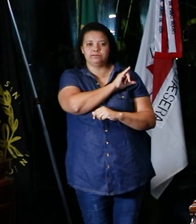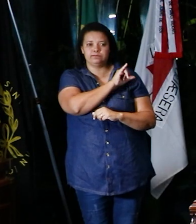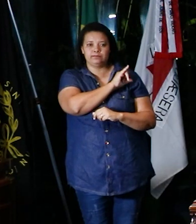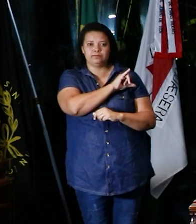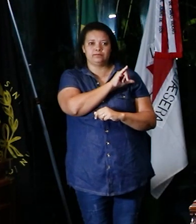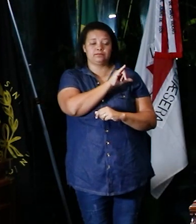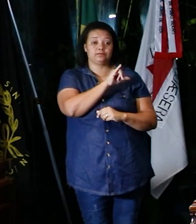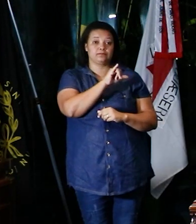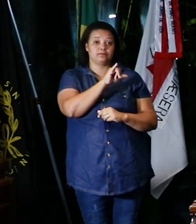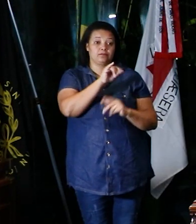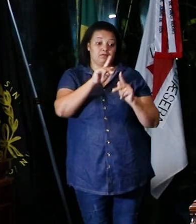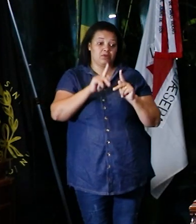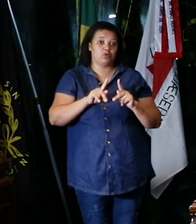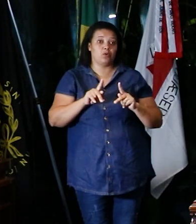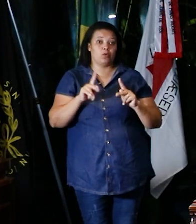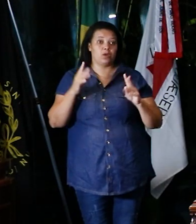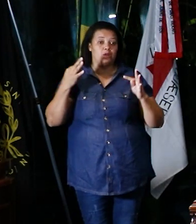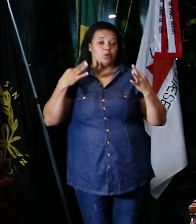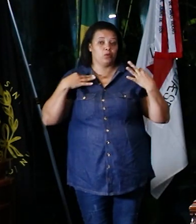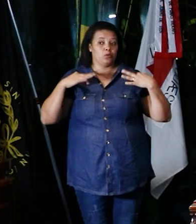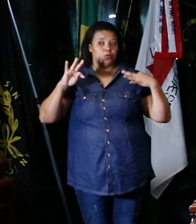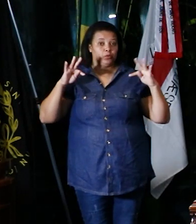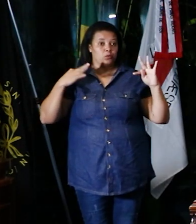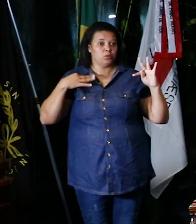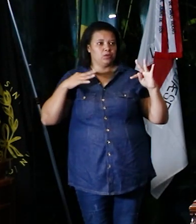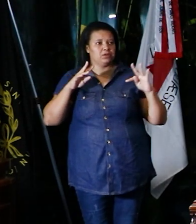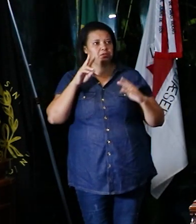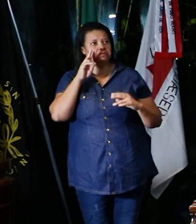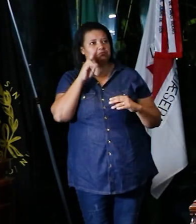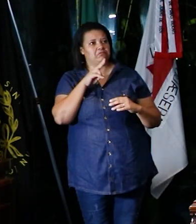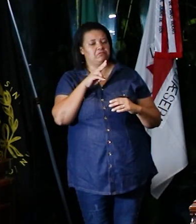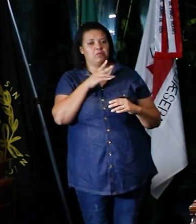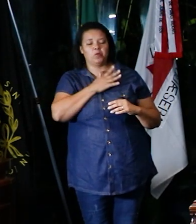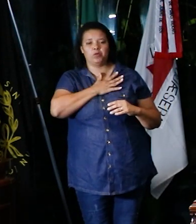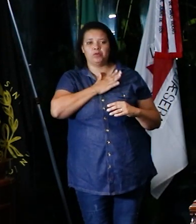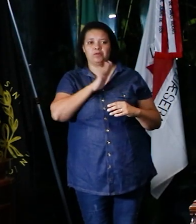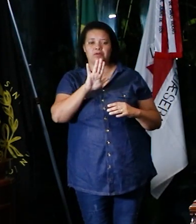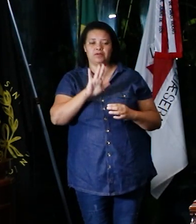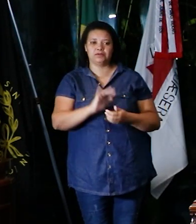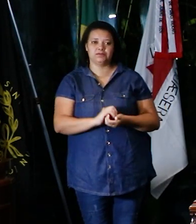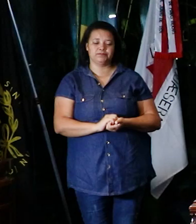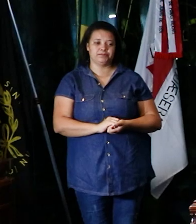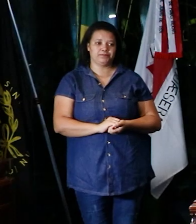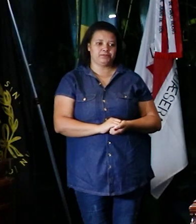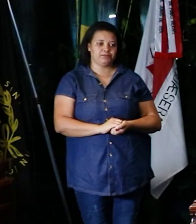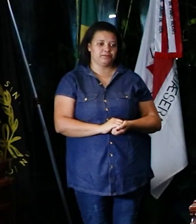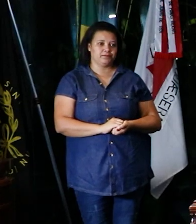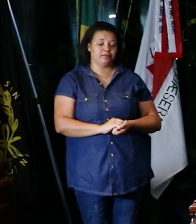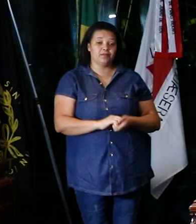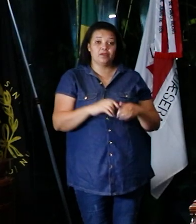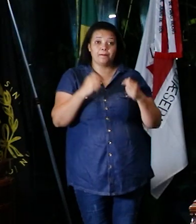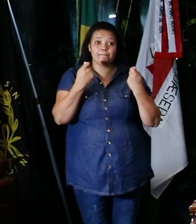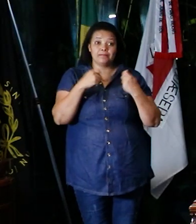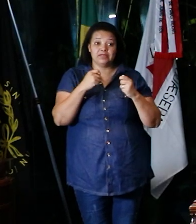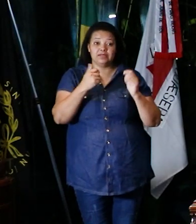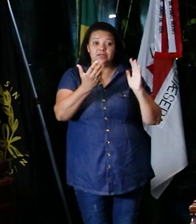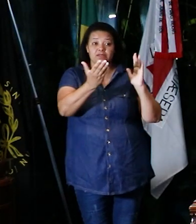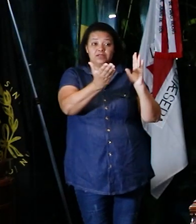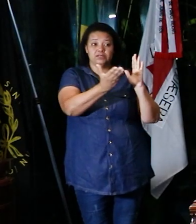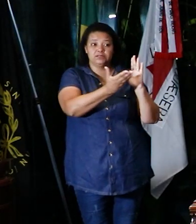que os turistas ficavam muito incomodados e que era preciso